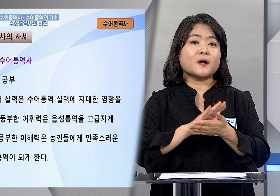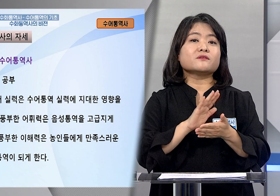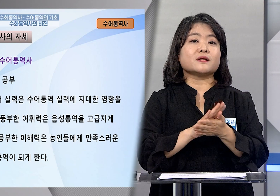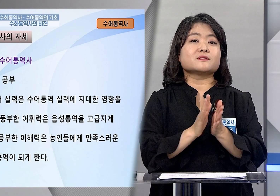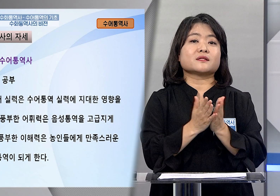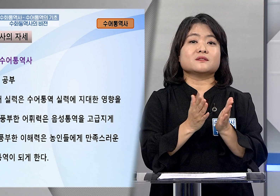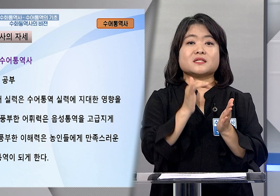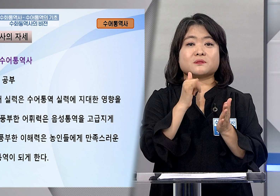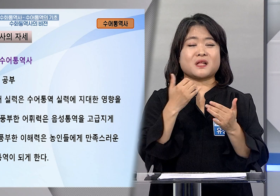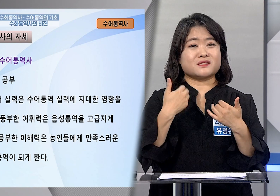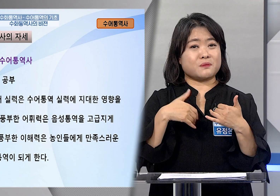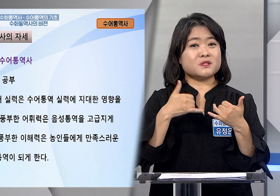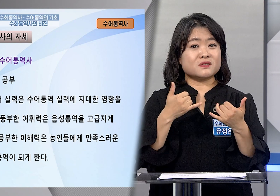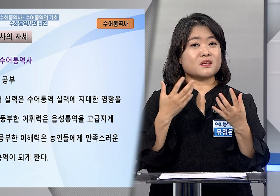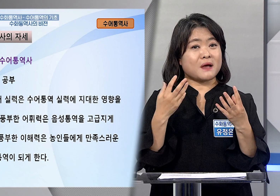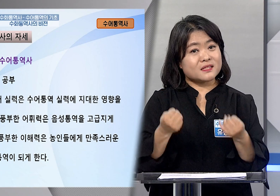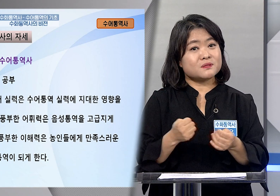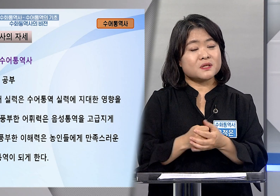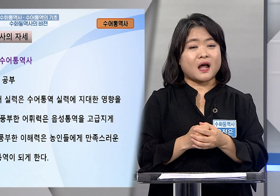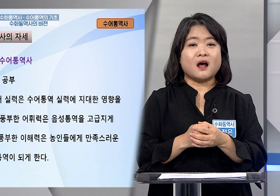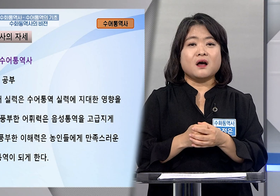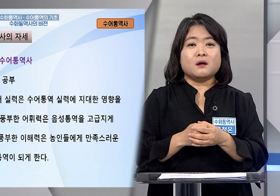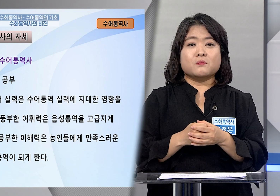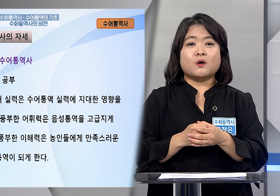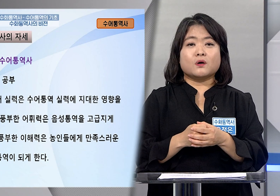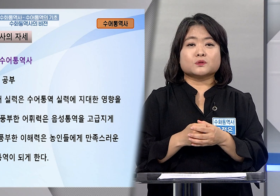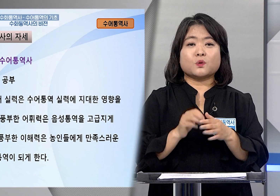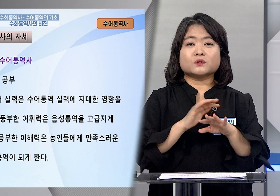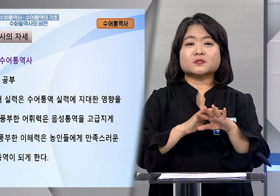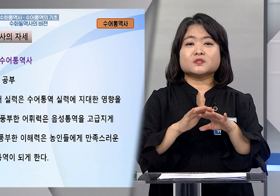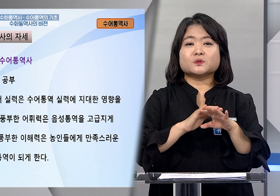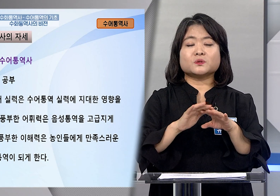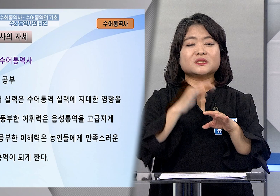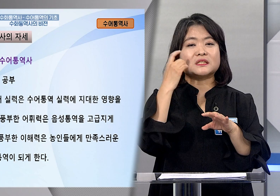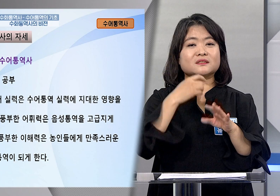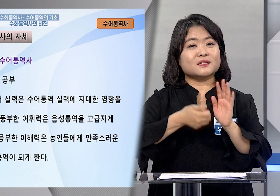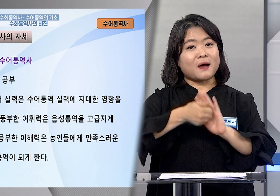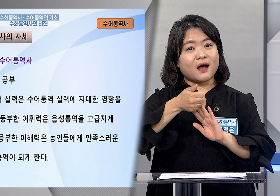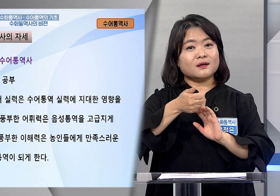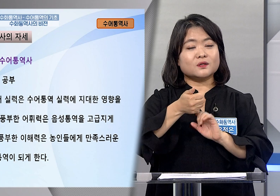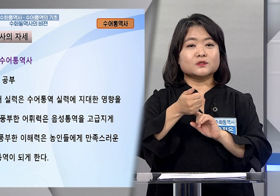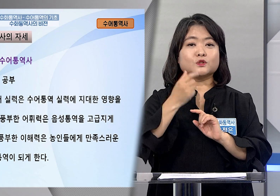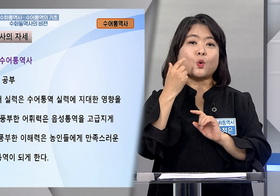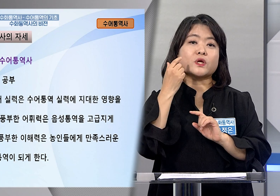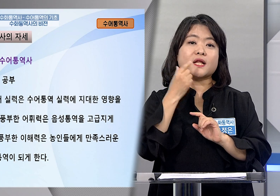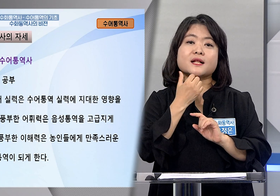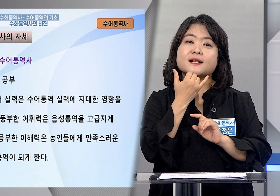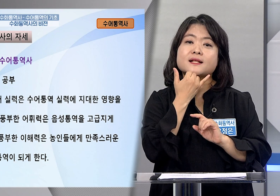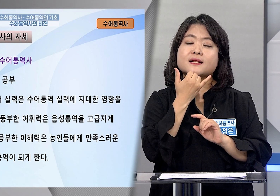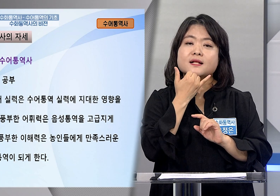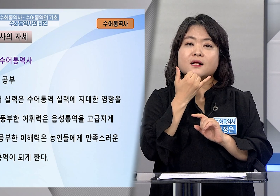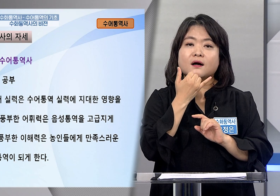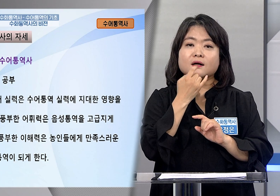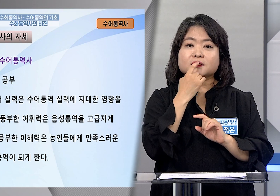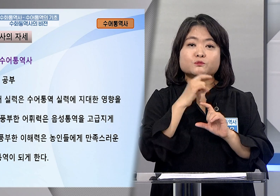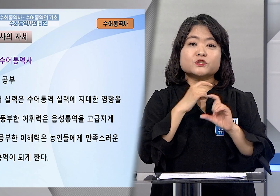출판되는 책들이 있습니다. 재밌는 책이 많습니다. 뭐 손끝으로 느끼는 희망, 이거는 독일